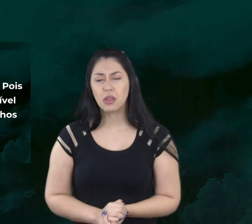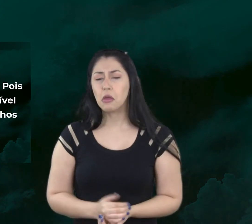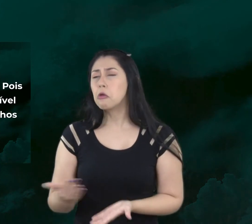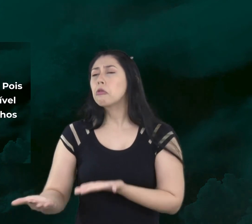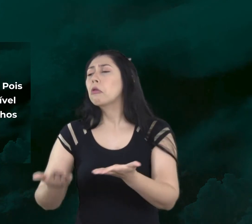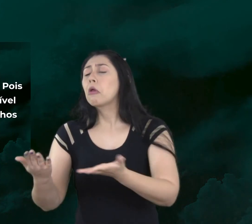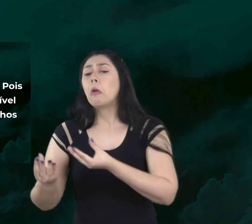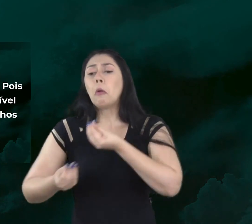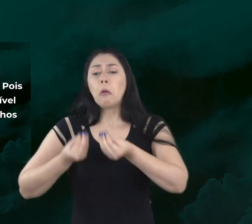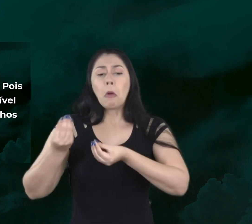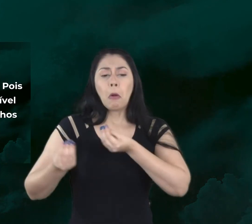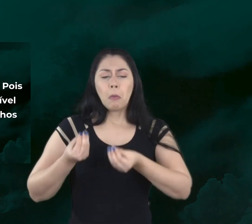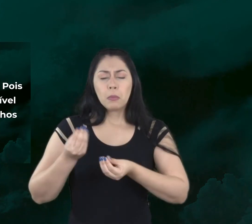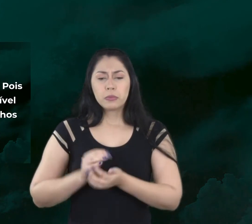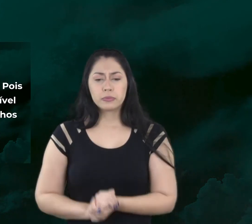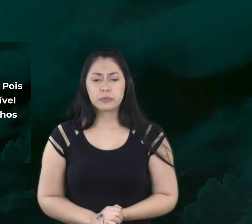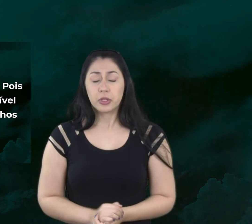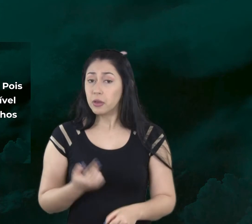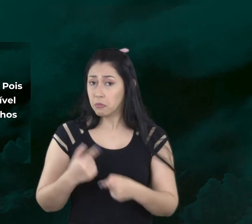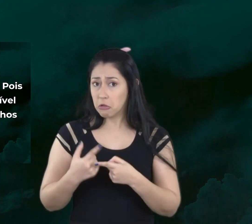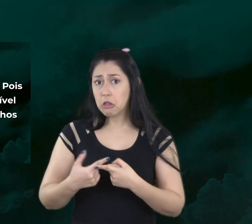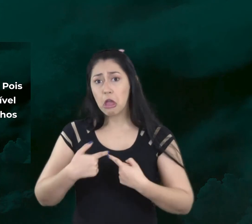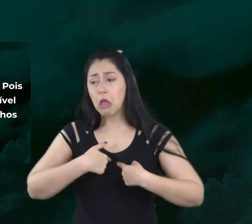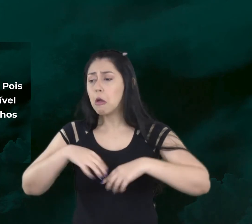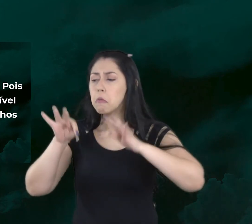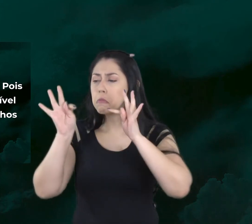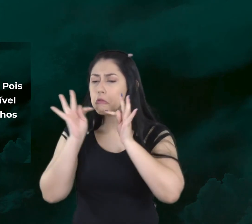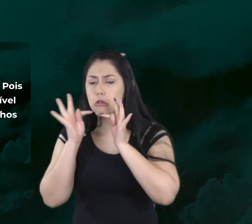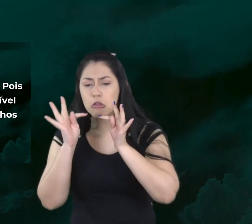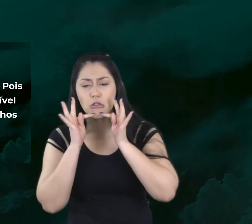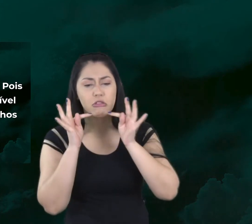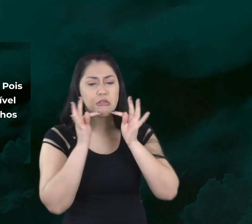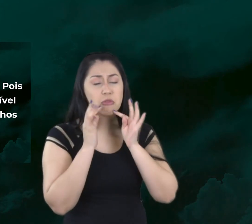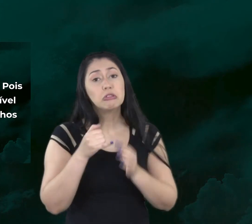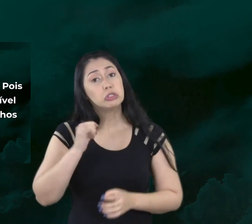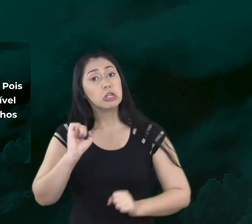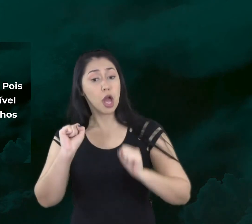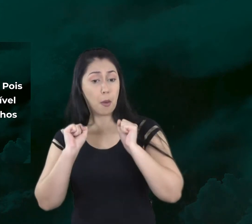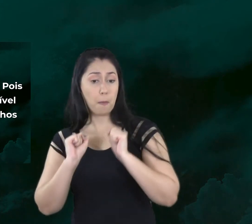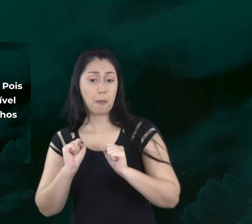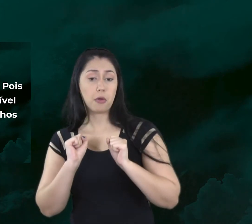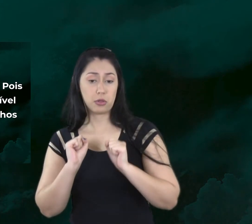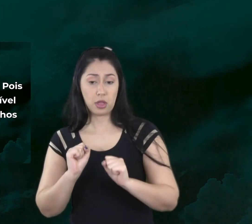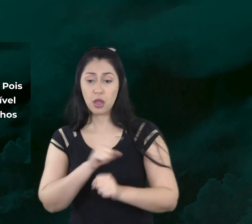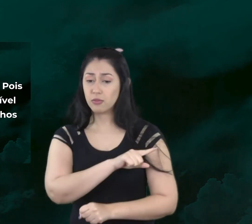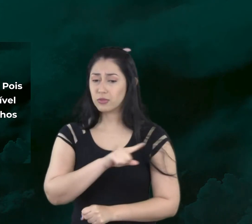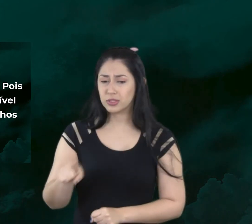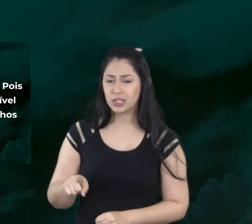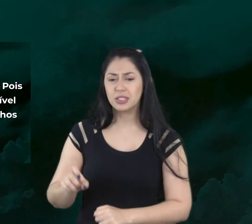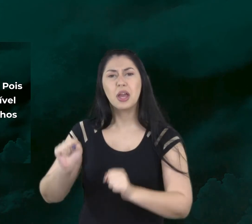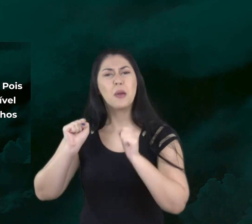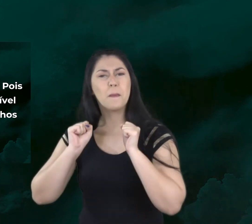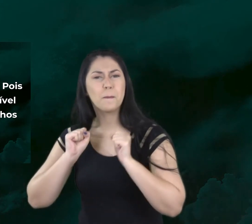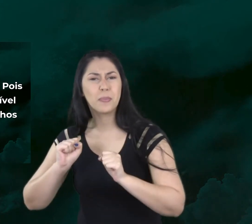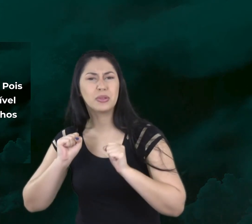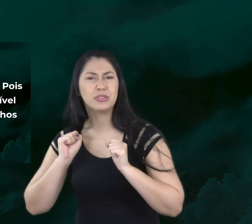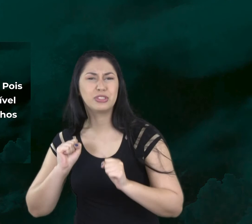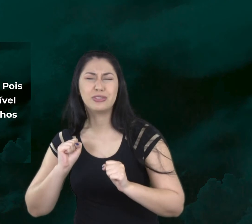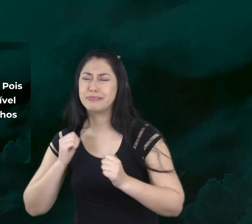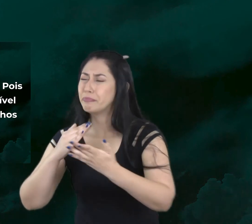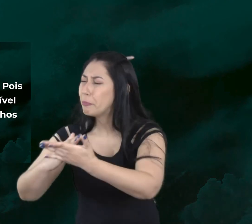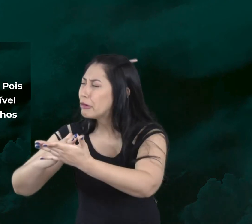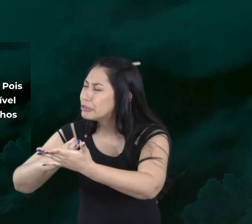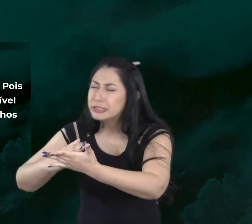Pois vos dou testemunho de que, se possível fora, terias arrancado os próprios